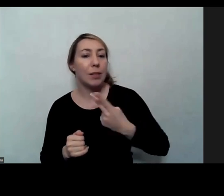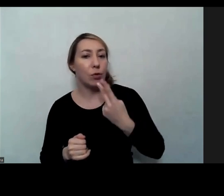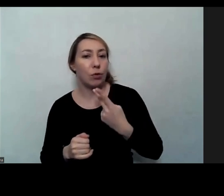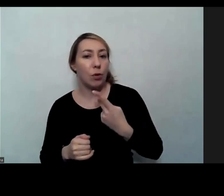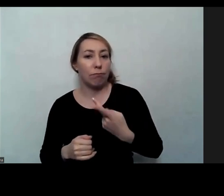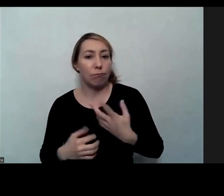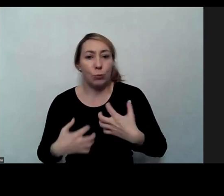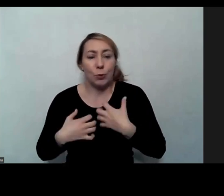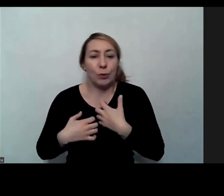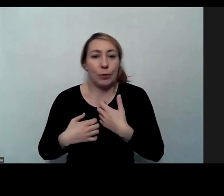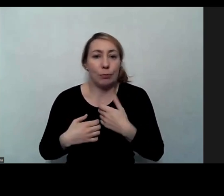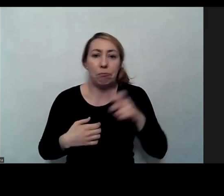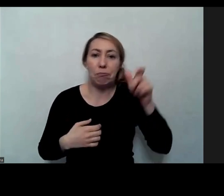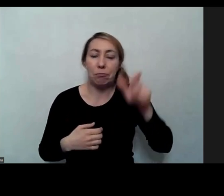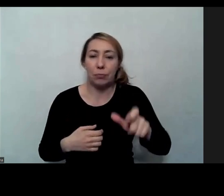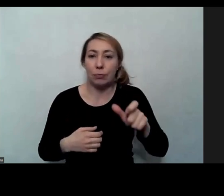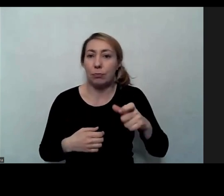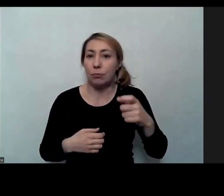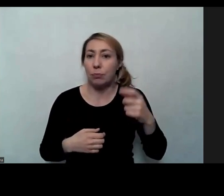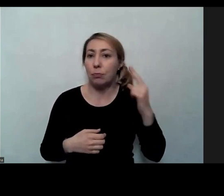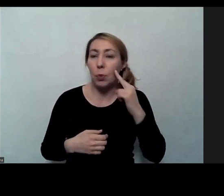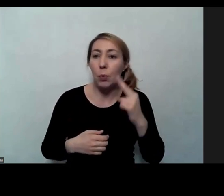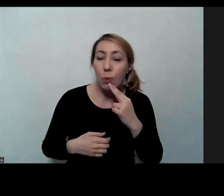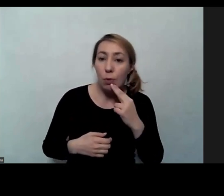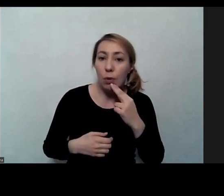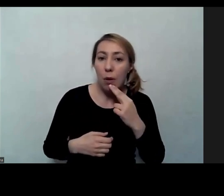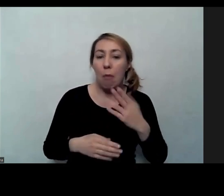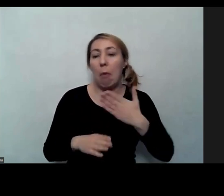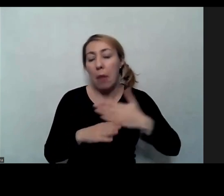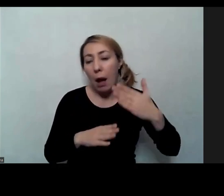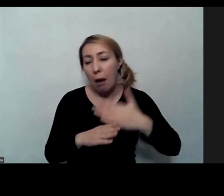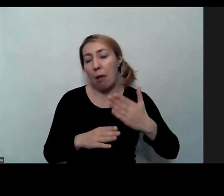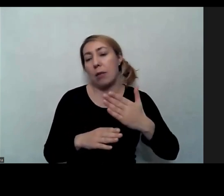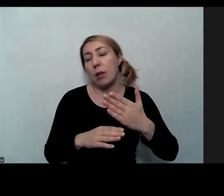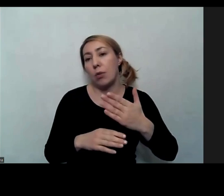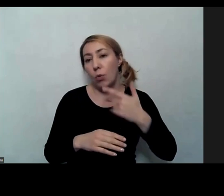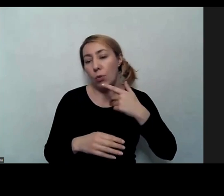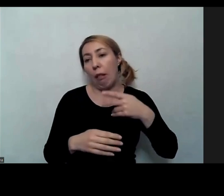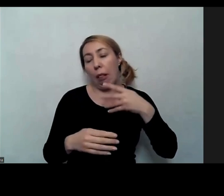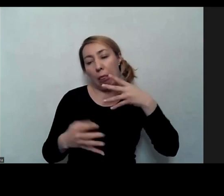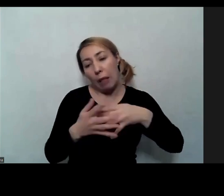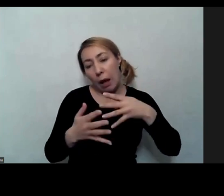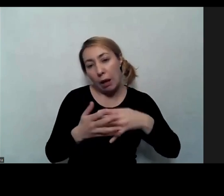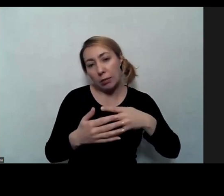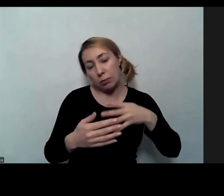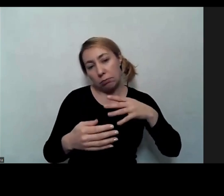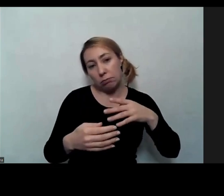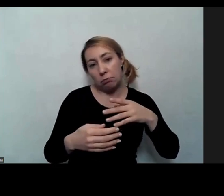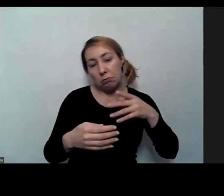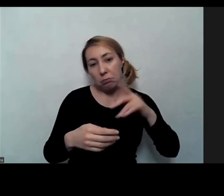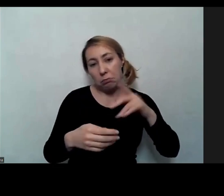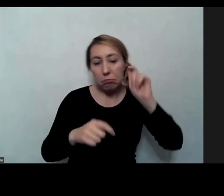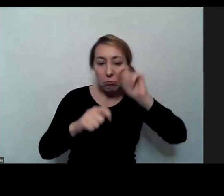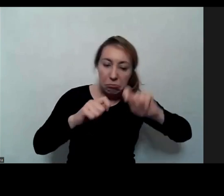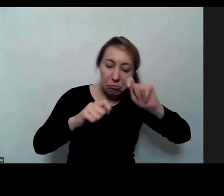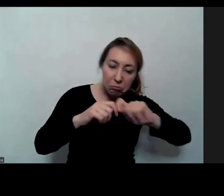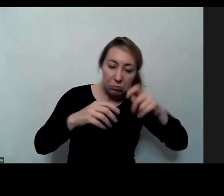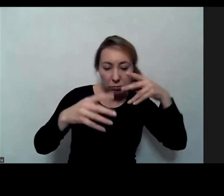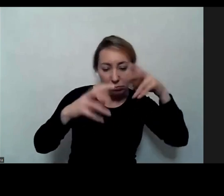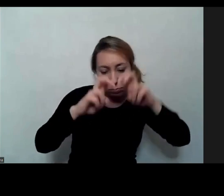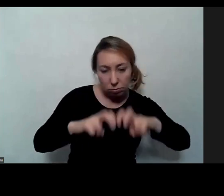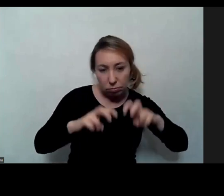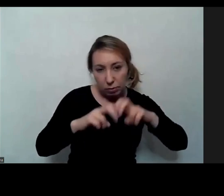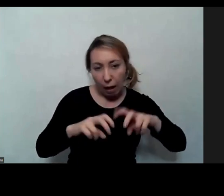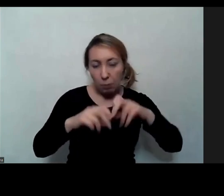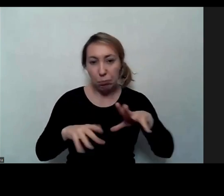niesłysząca, można ten test dalej sobie już ocenić w taki sposób, by zinterpretować otrzymany